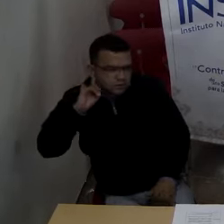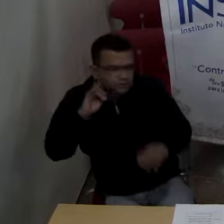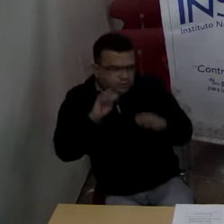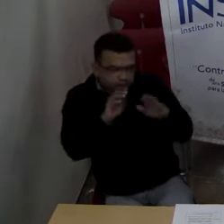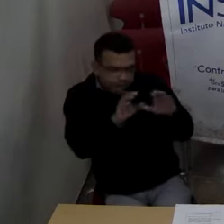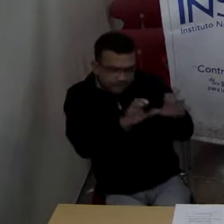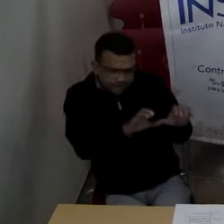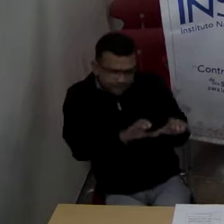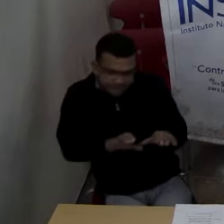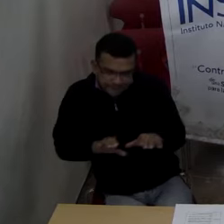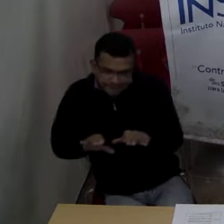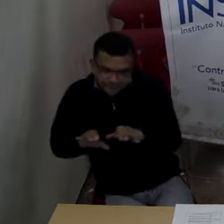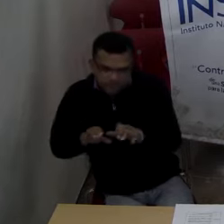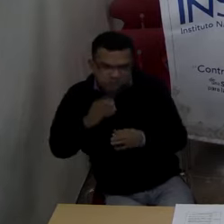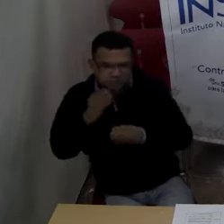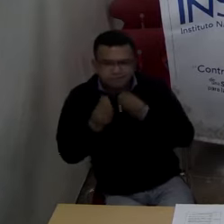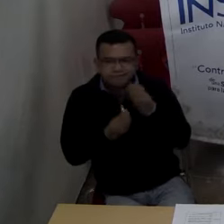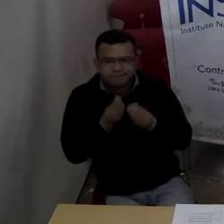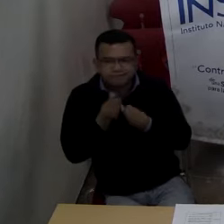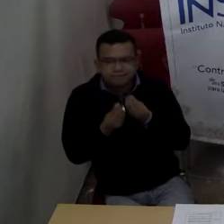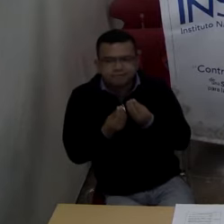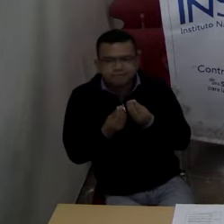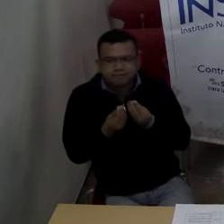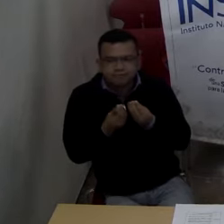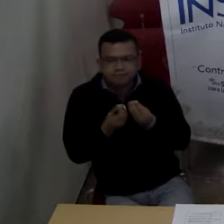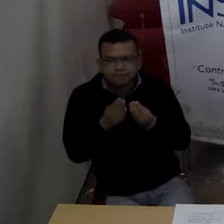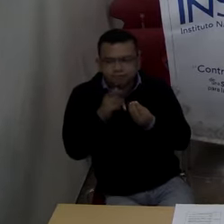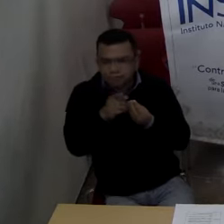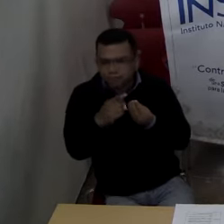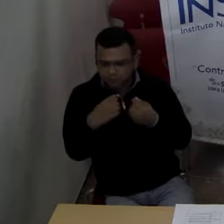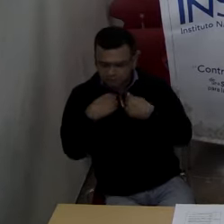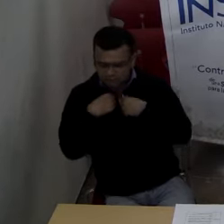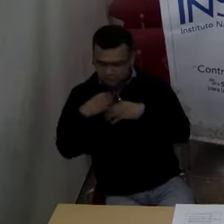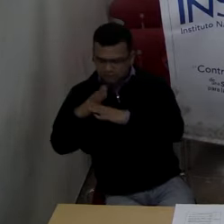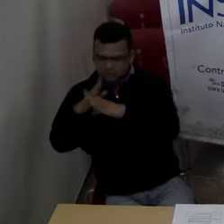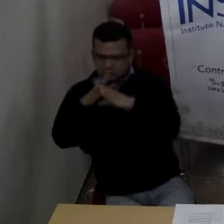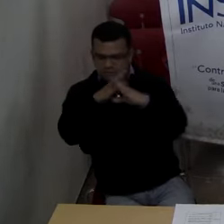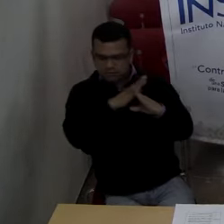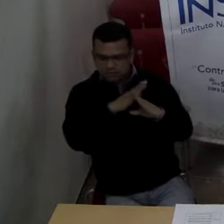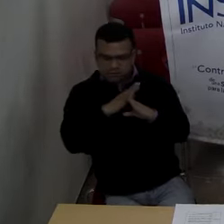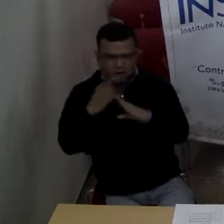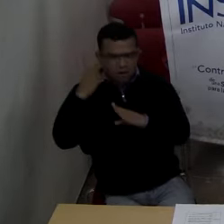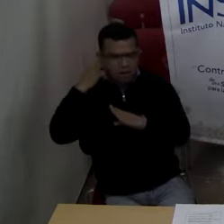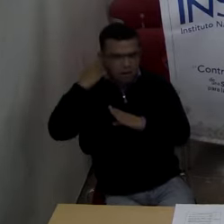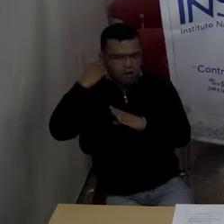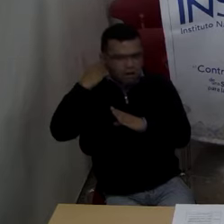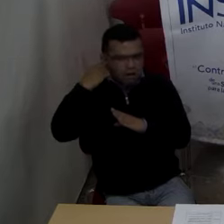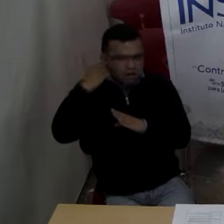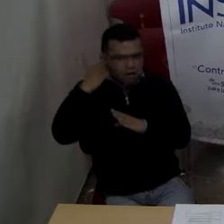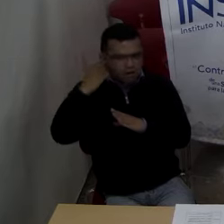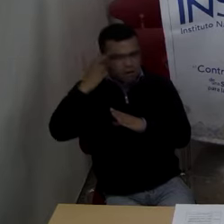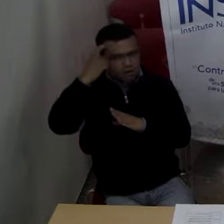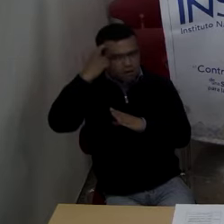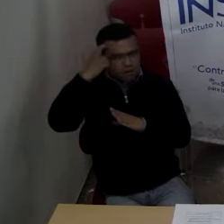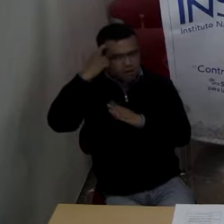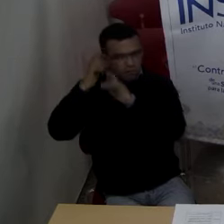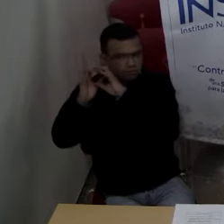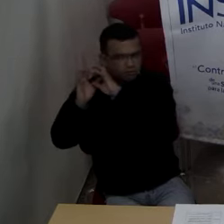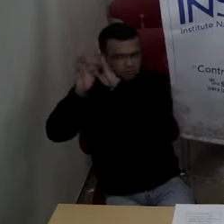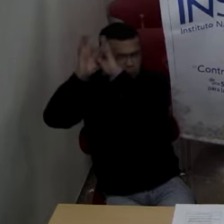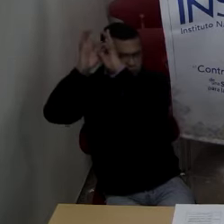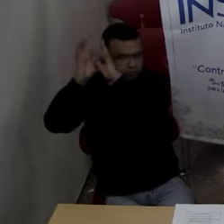cuidar esas habilidades auditivas que son importantes en el proceso de aprendizaje, especialmente